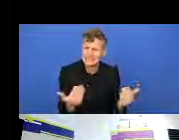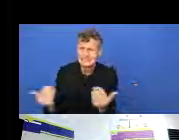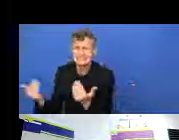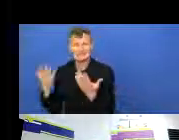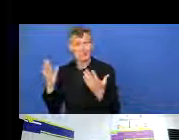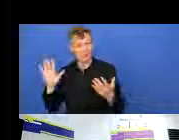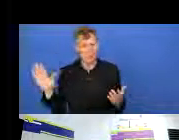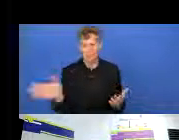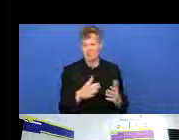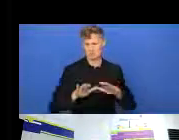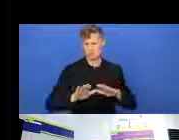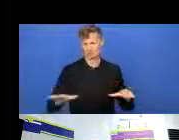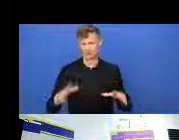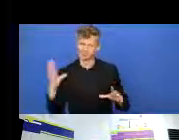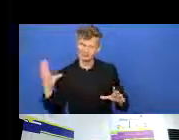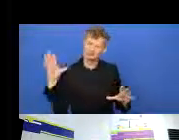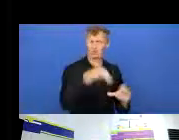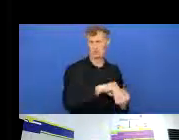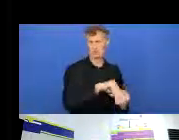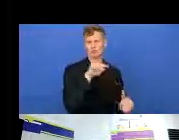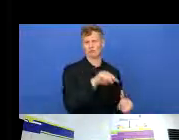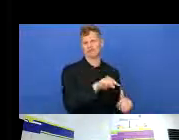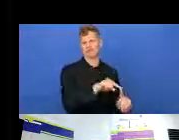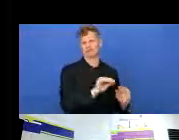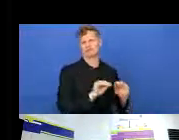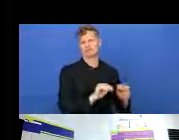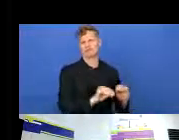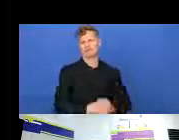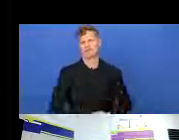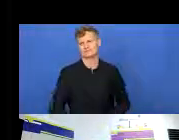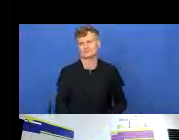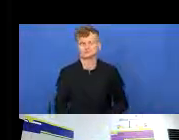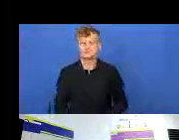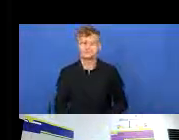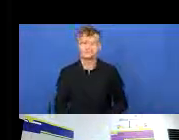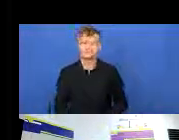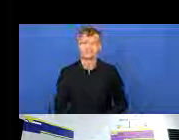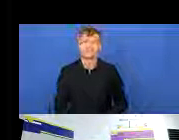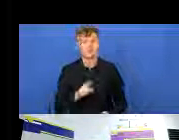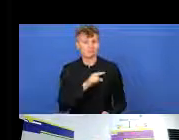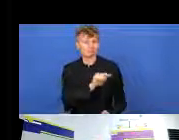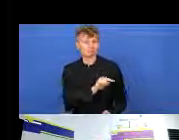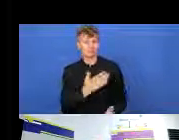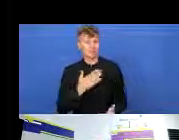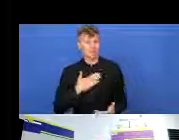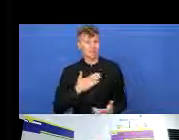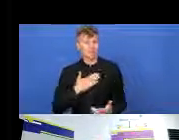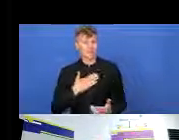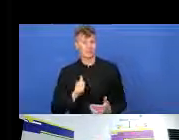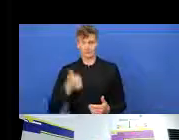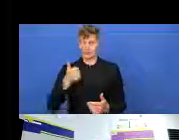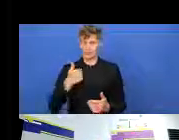que cette publication a été pensée afin de soutenir l'action des divers intervenants impliqués et engagés